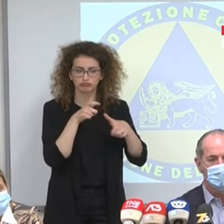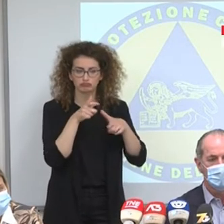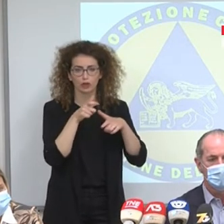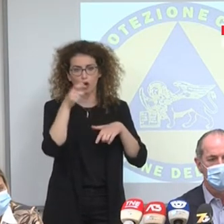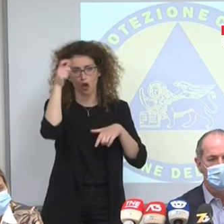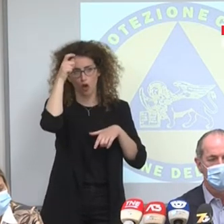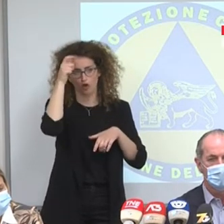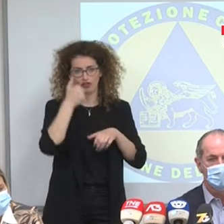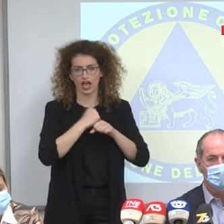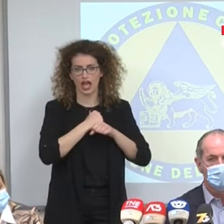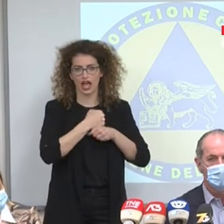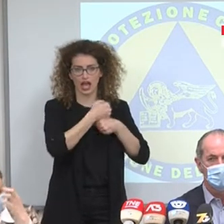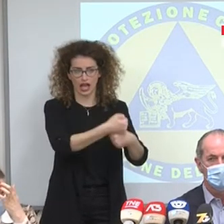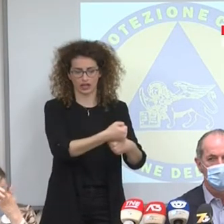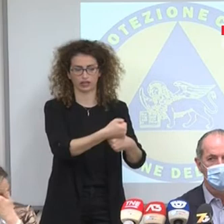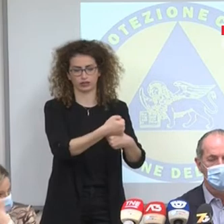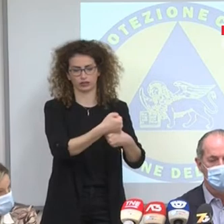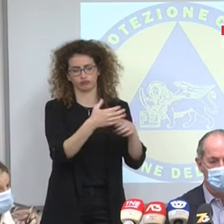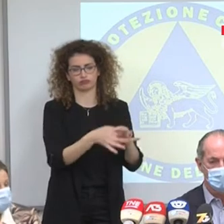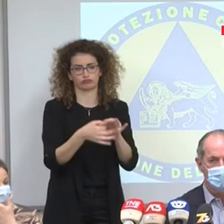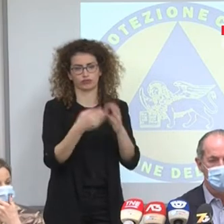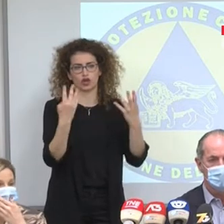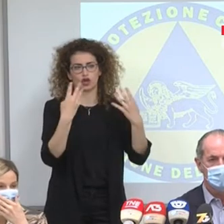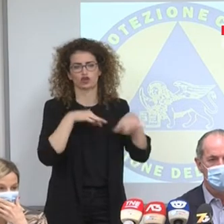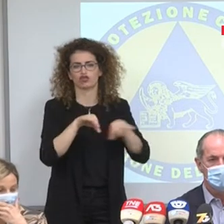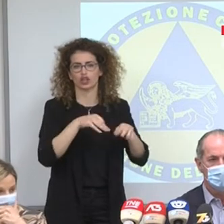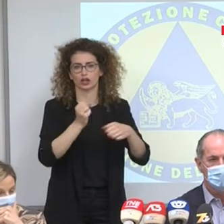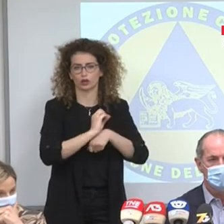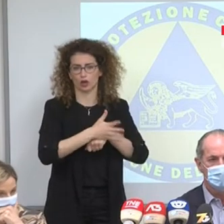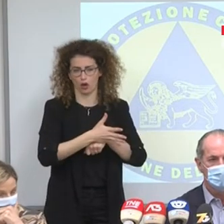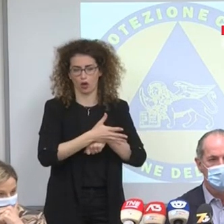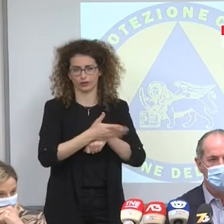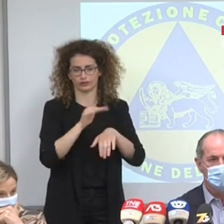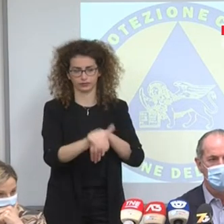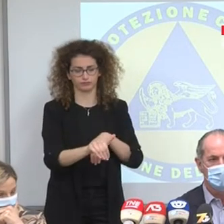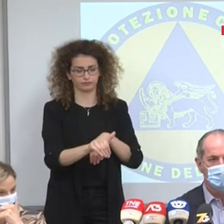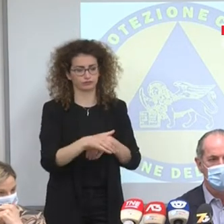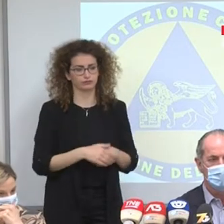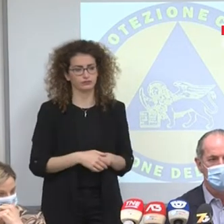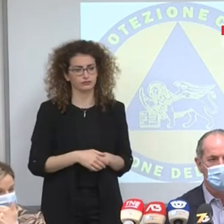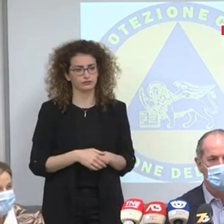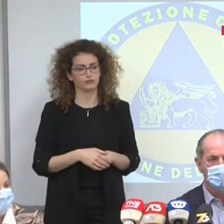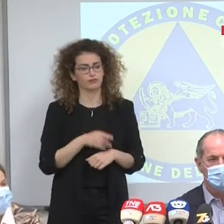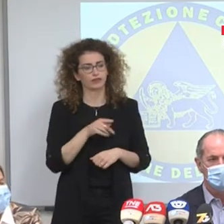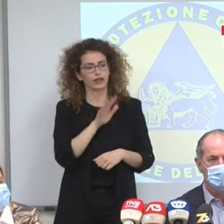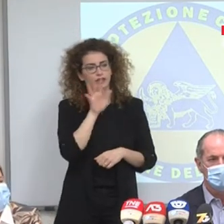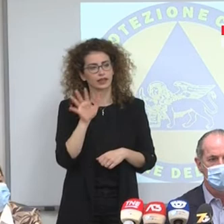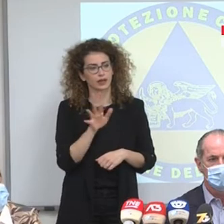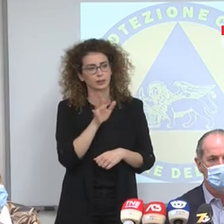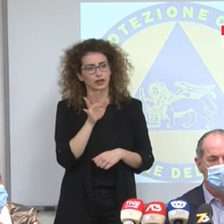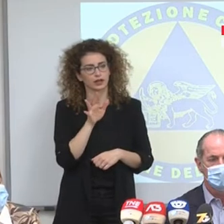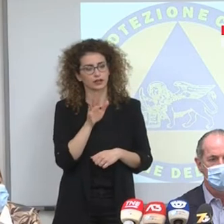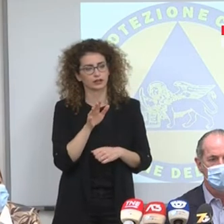governo legati anche all'attività quotidiana di gestione della pandemia, lei ha avuto l'impressione di una